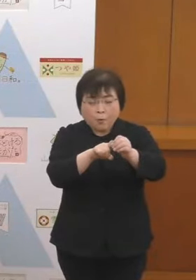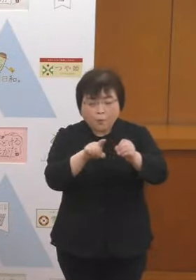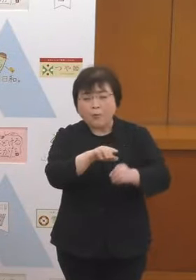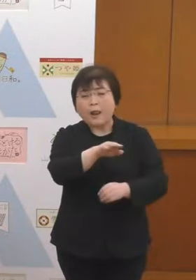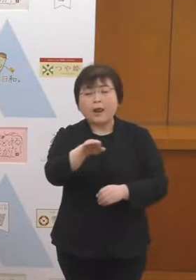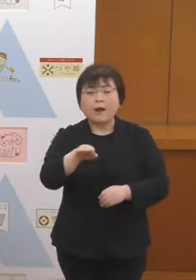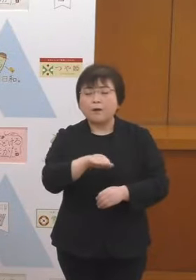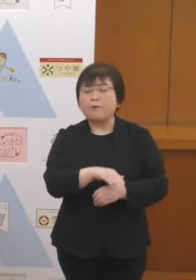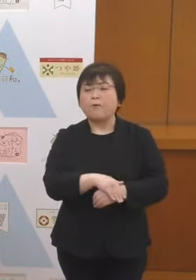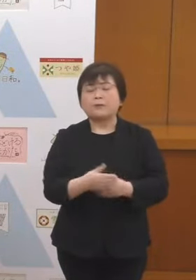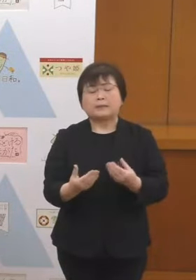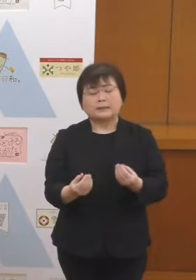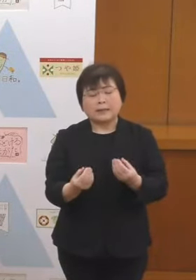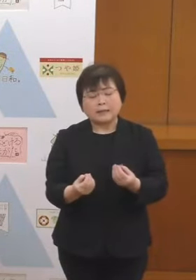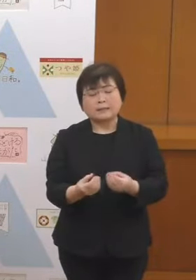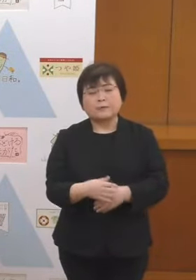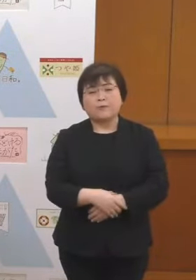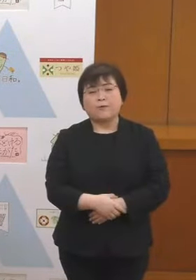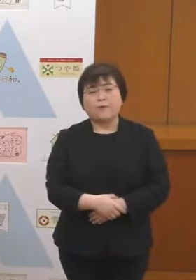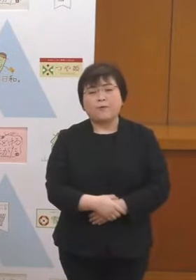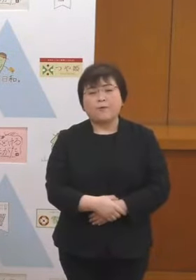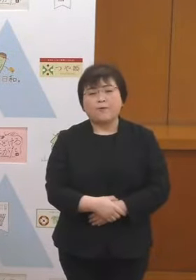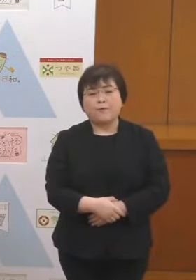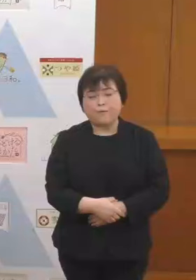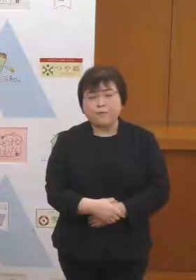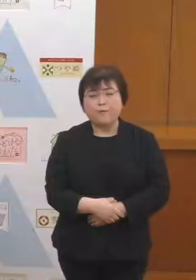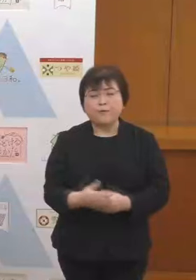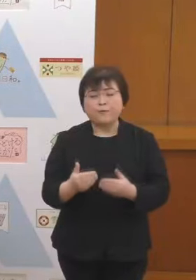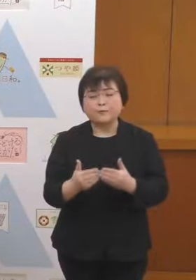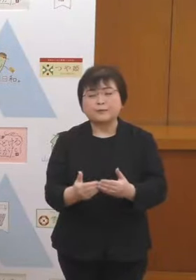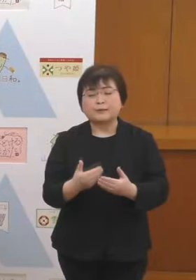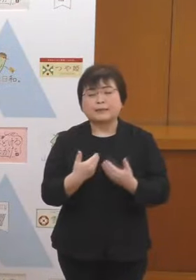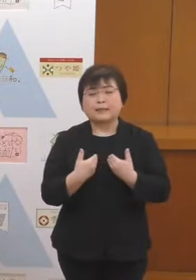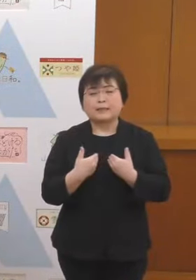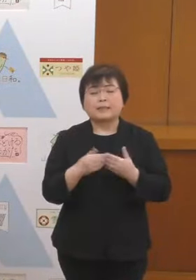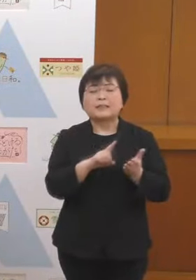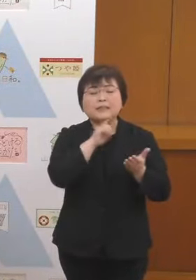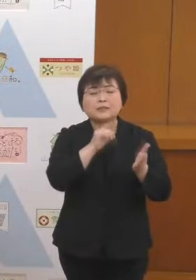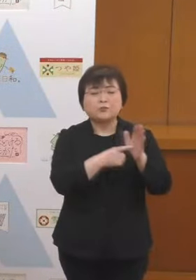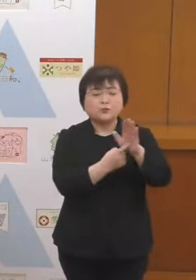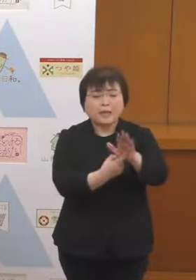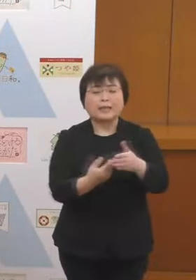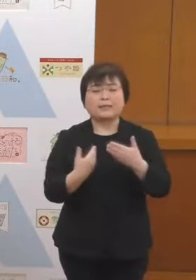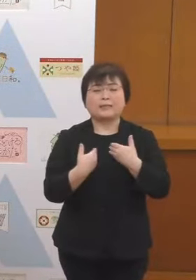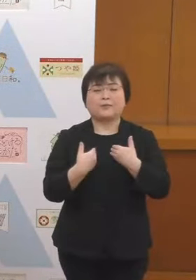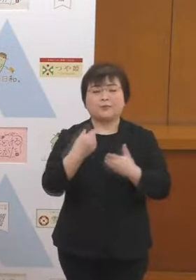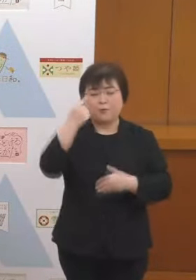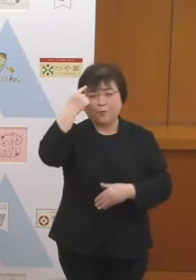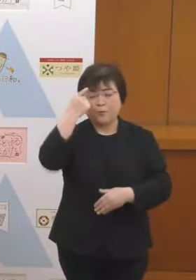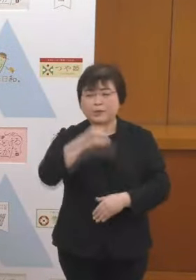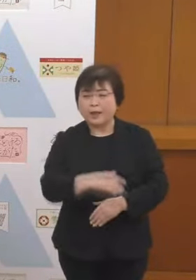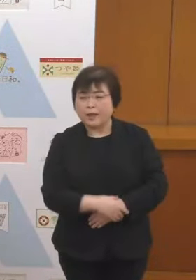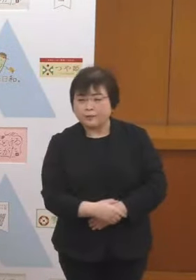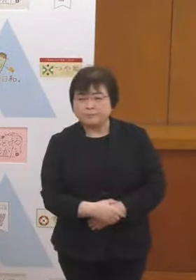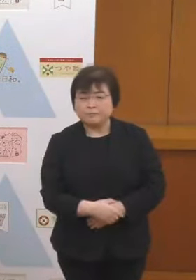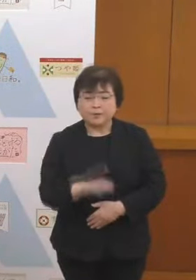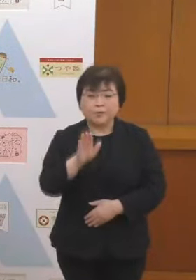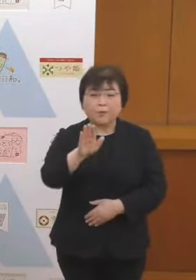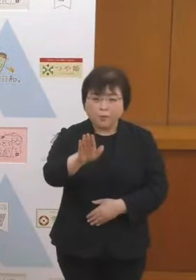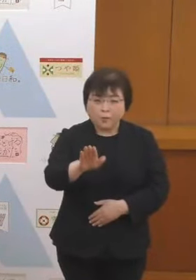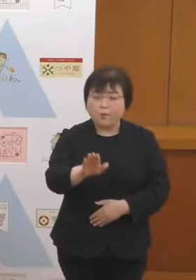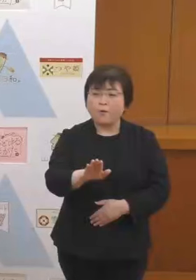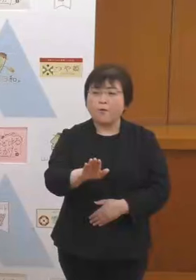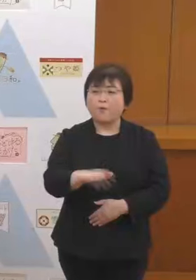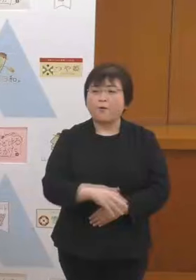しっかりえ実現していかなくてはならないという思いもありますのでえ今後